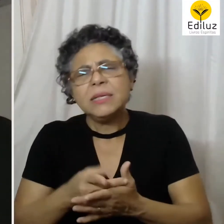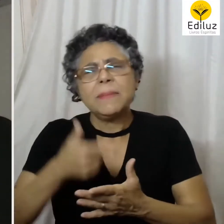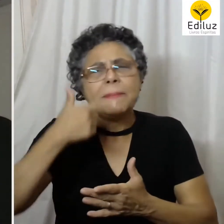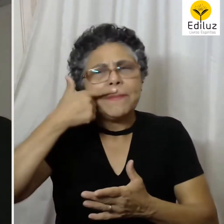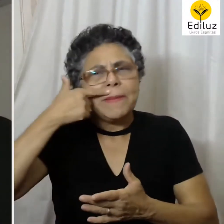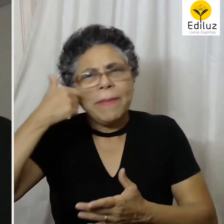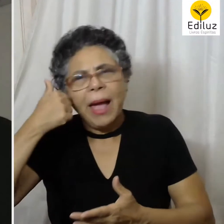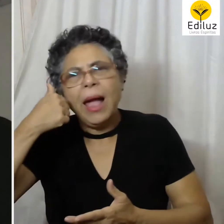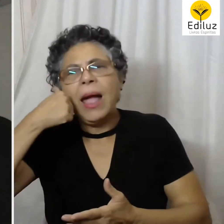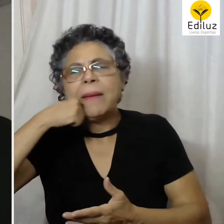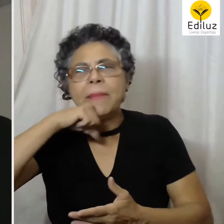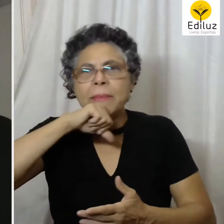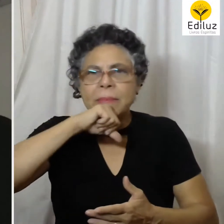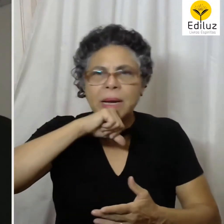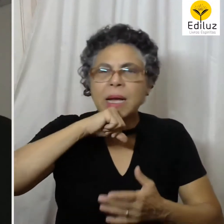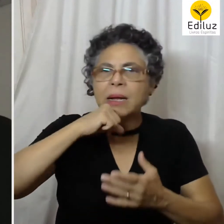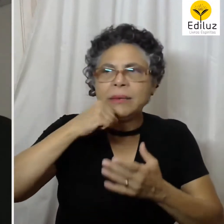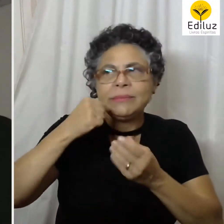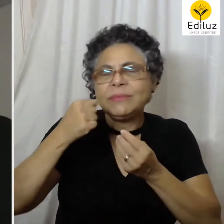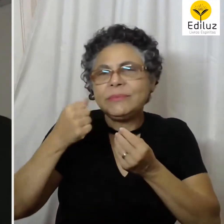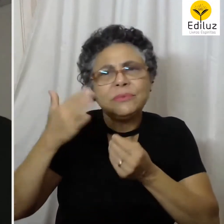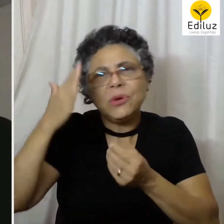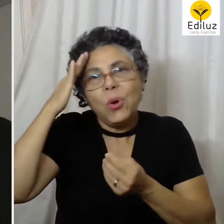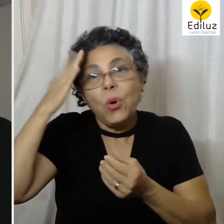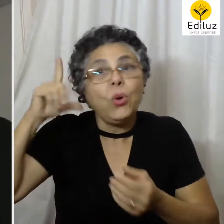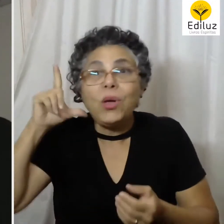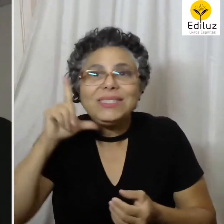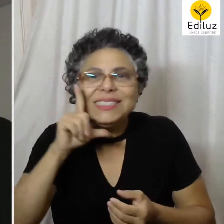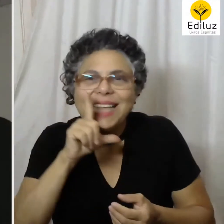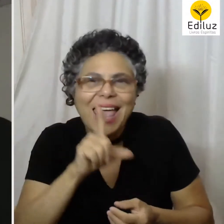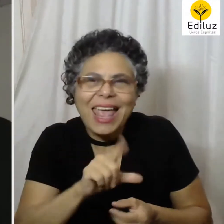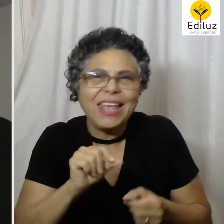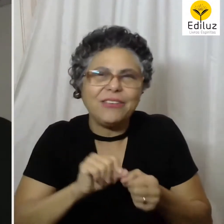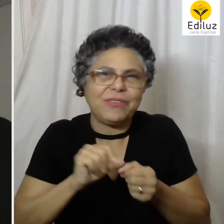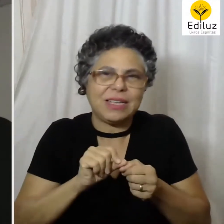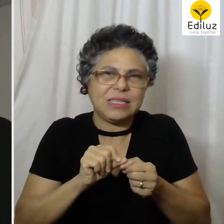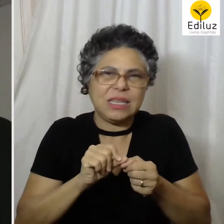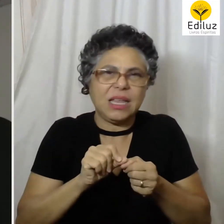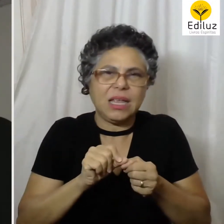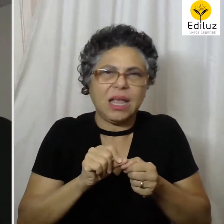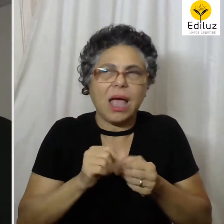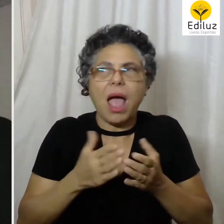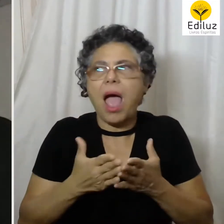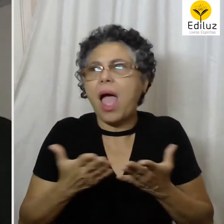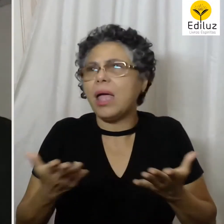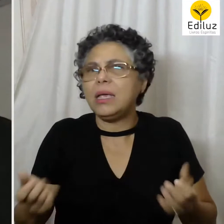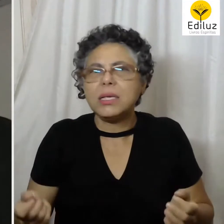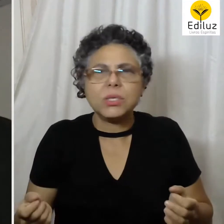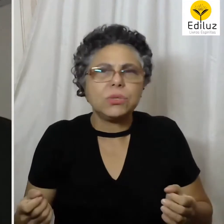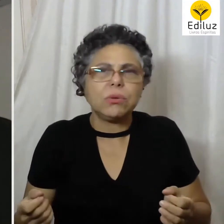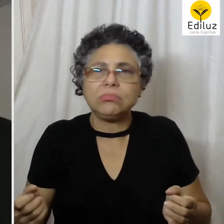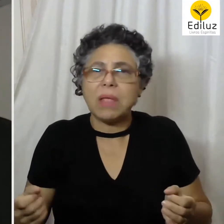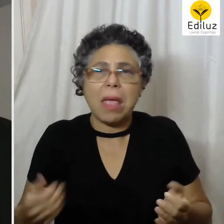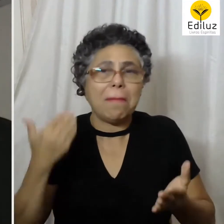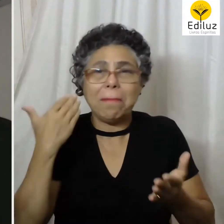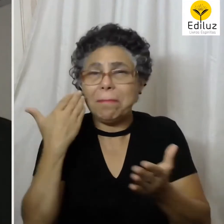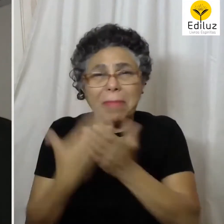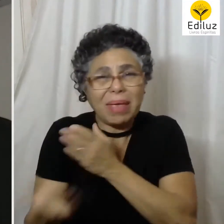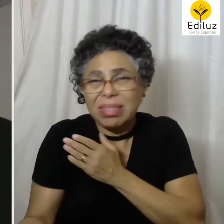suas incumbências, isso não significa a existência de um determinismo e que aquele